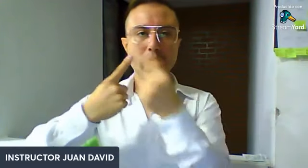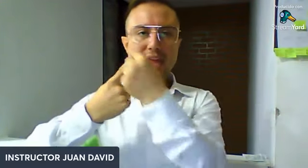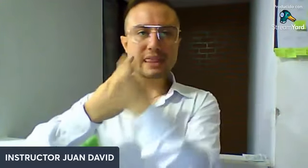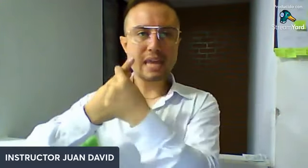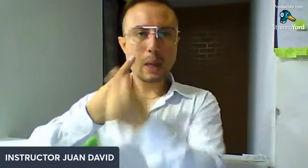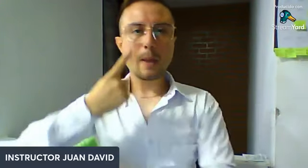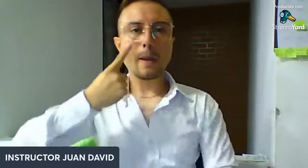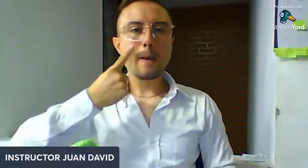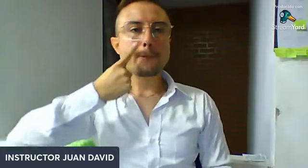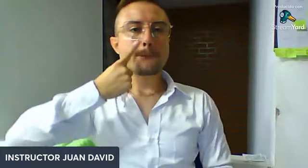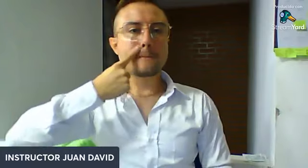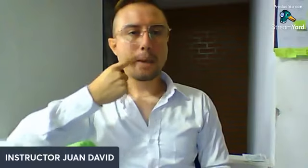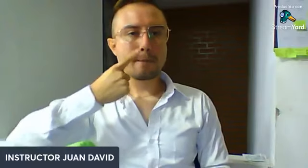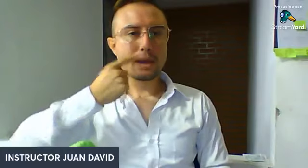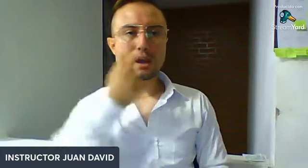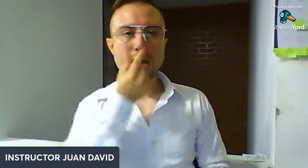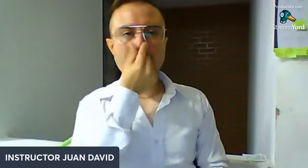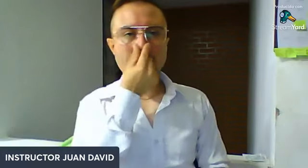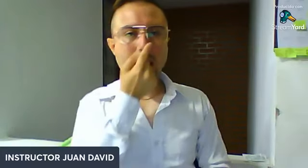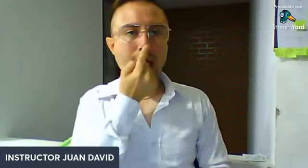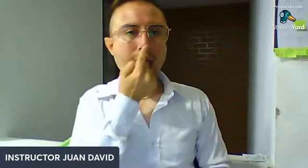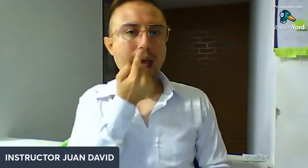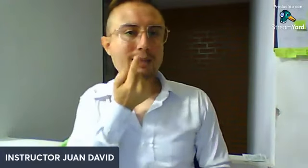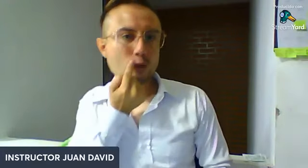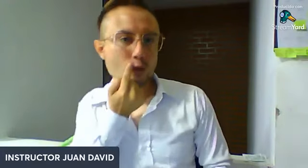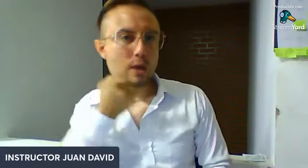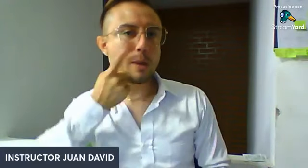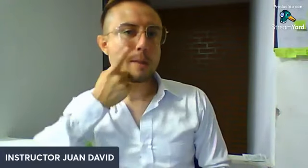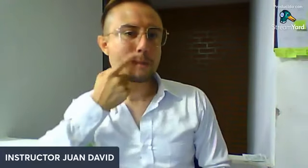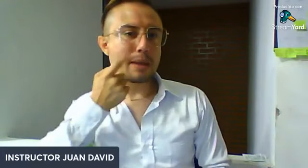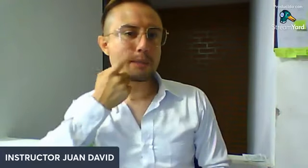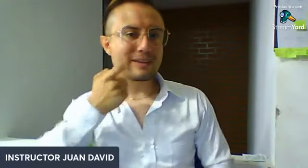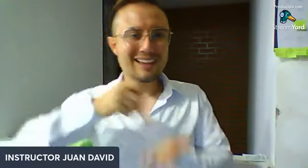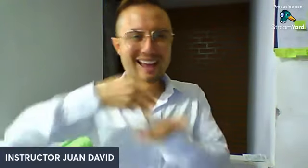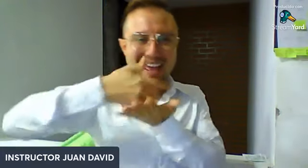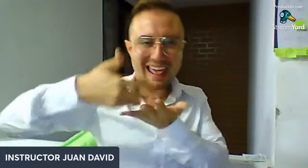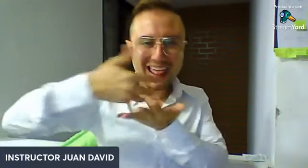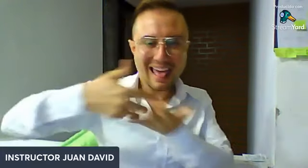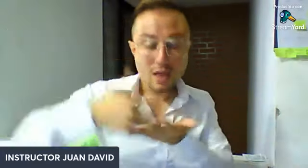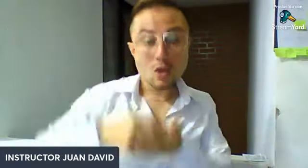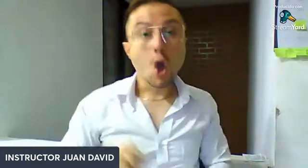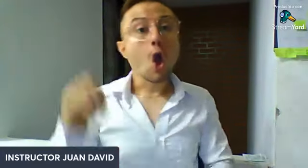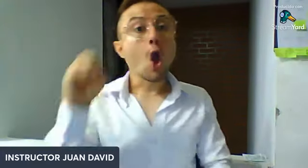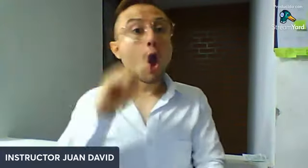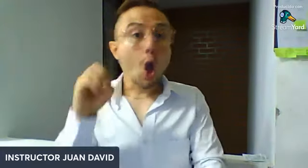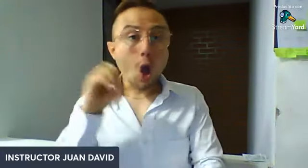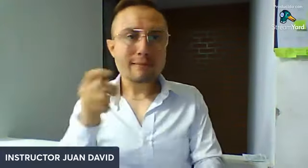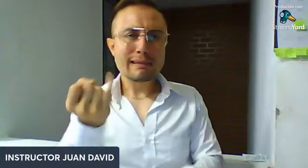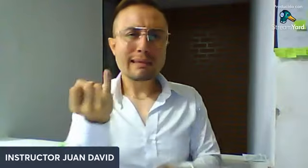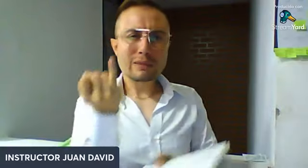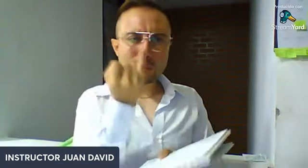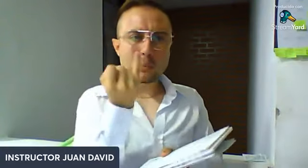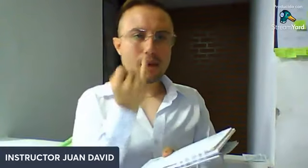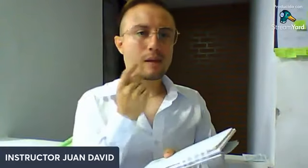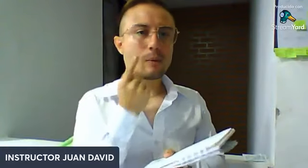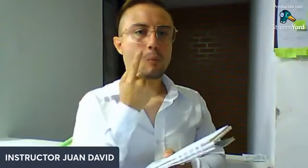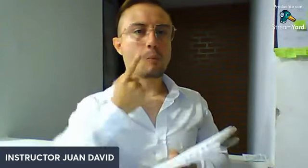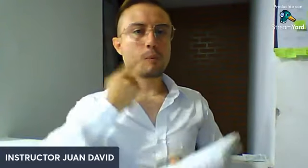¿Sí? Indican, escriben ahí en la hoja que tiene un movimiento. Eso lo pueden hacer en